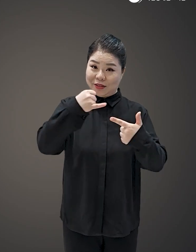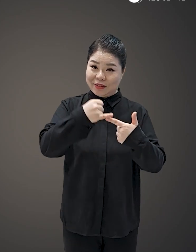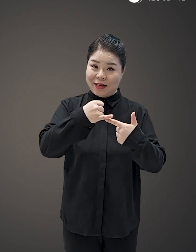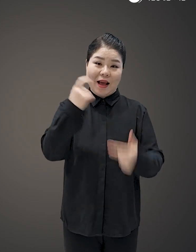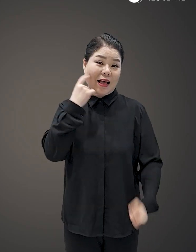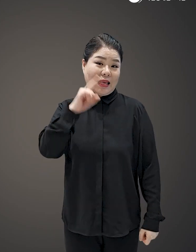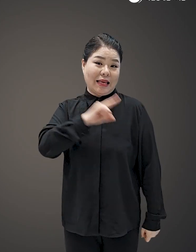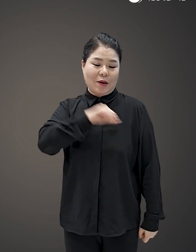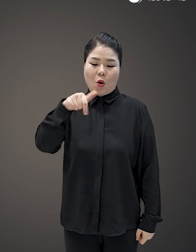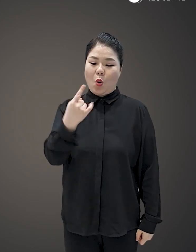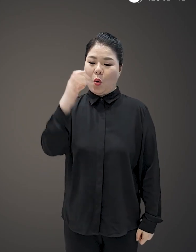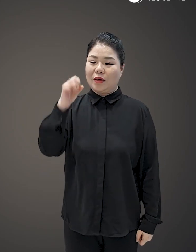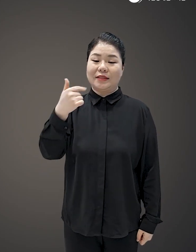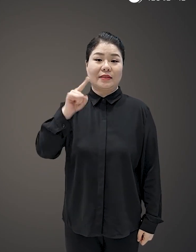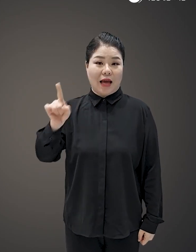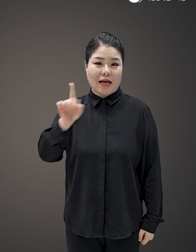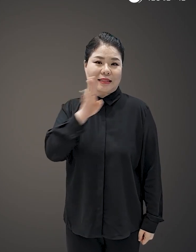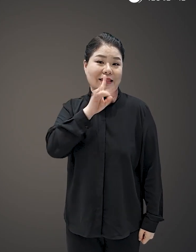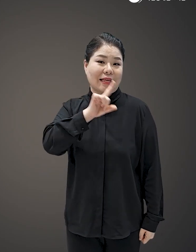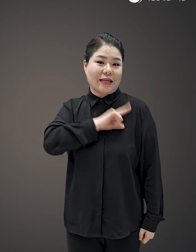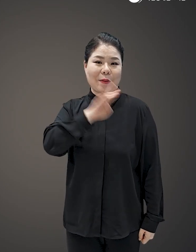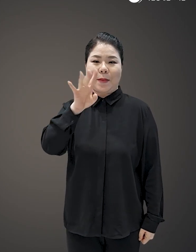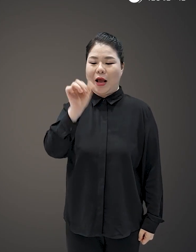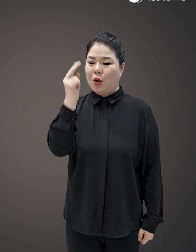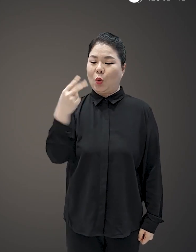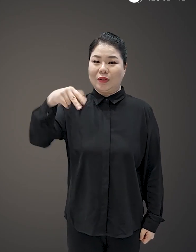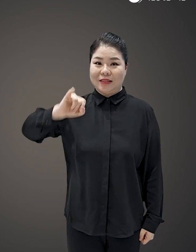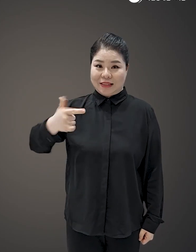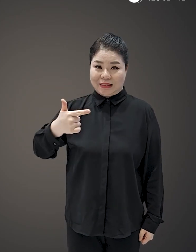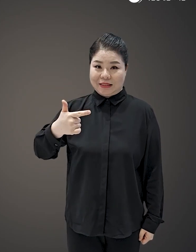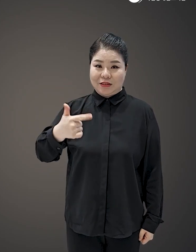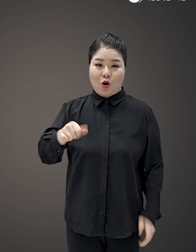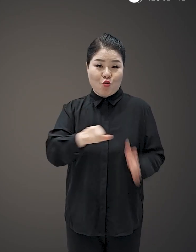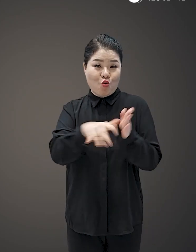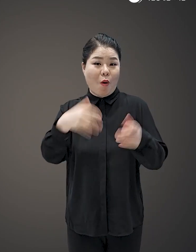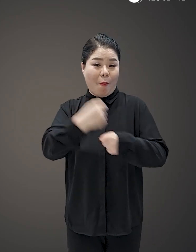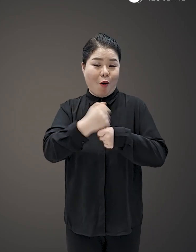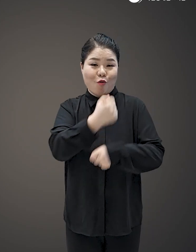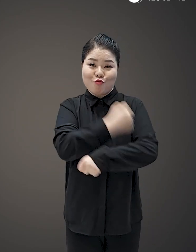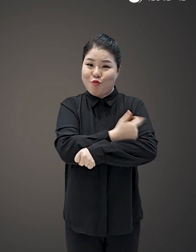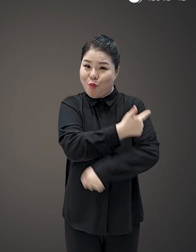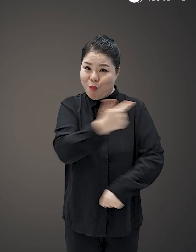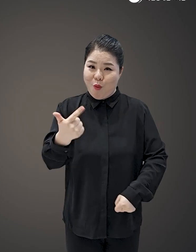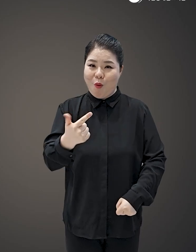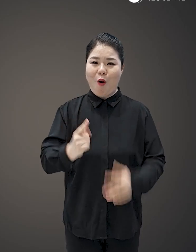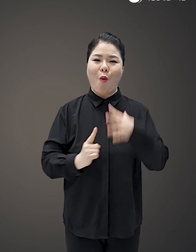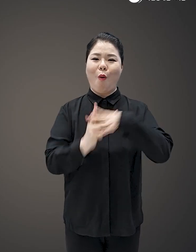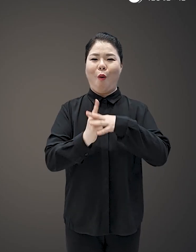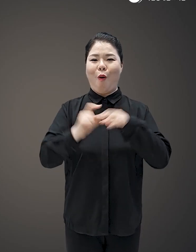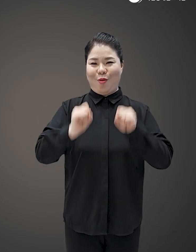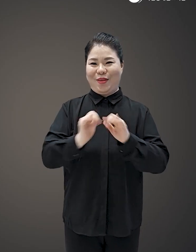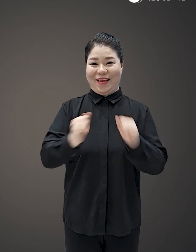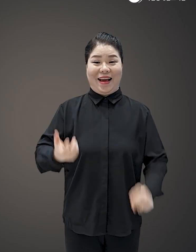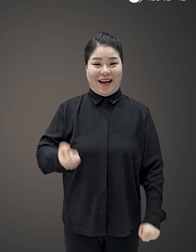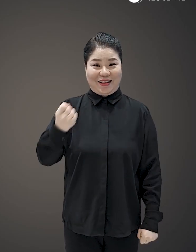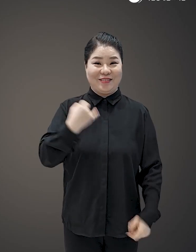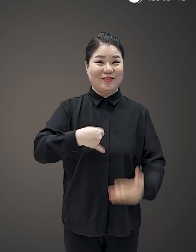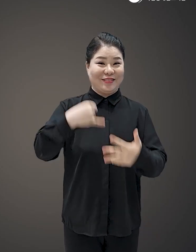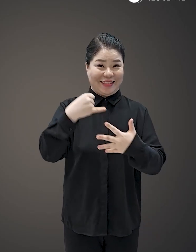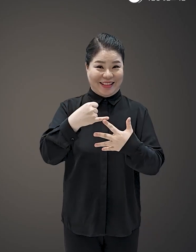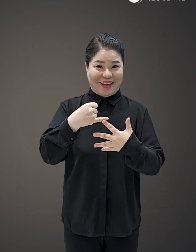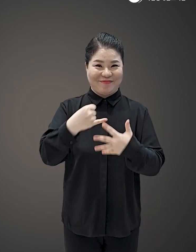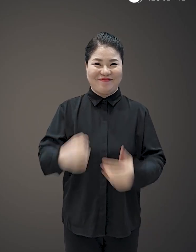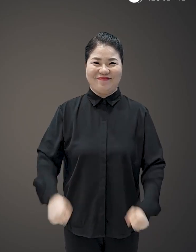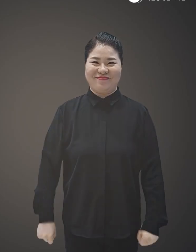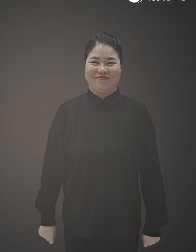작은딸 고은아. 작은딸 강혜진. 방간회 흥행의 1등 공신. 미친 존재감의 둘째.